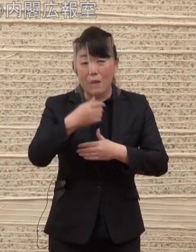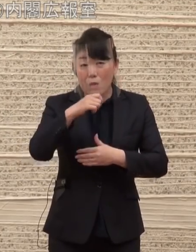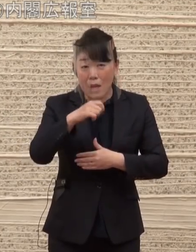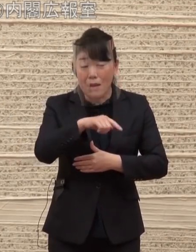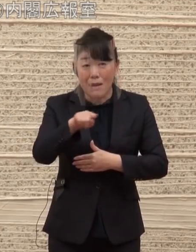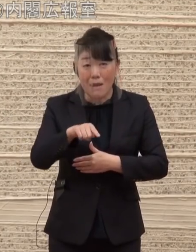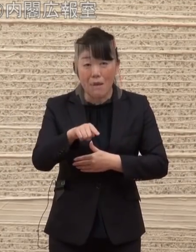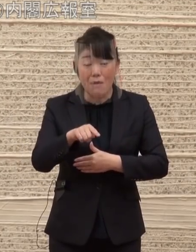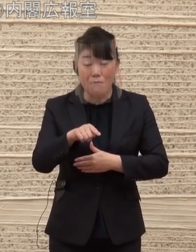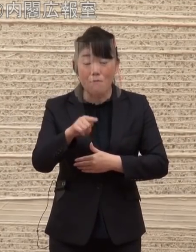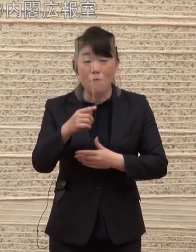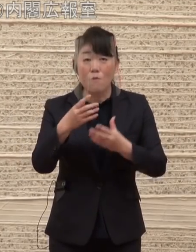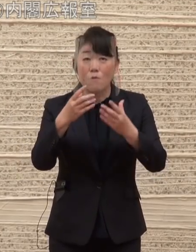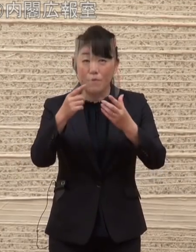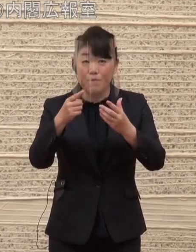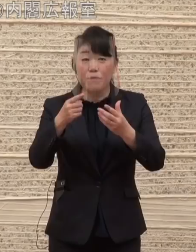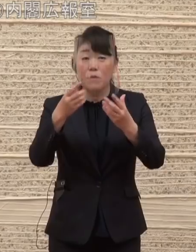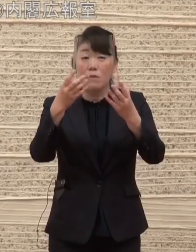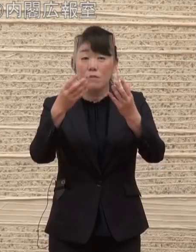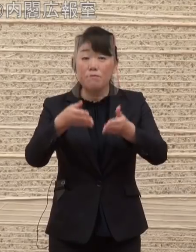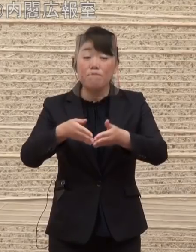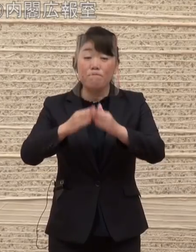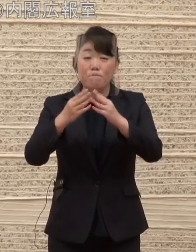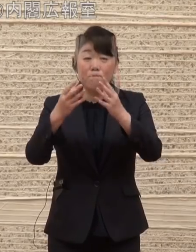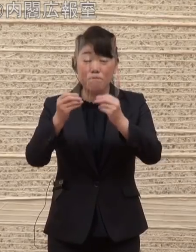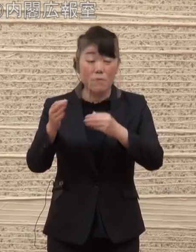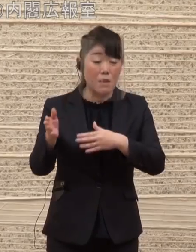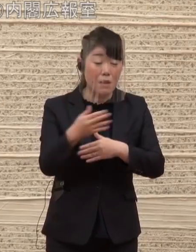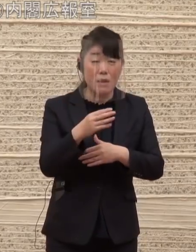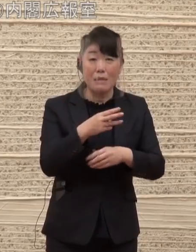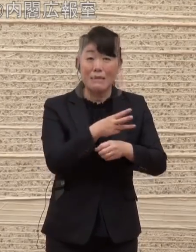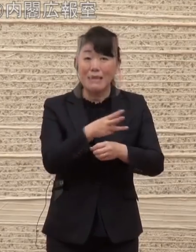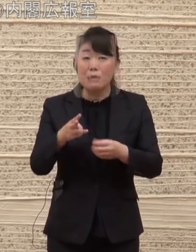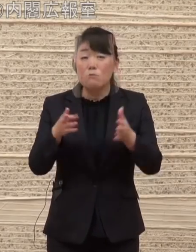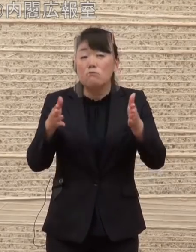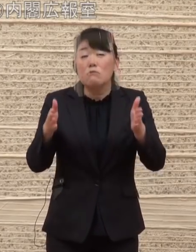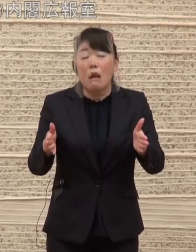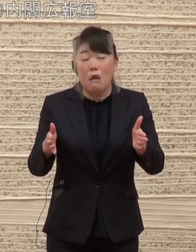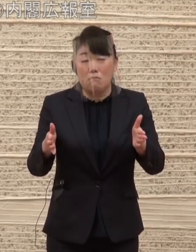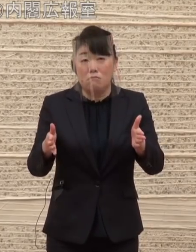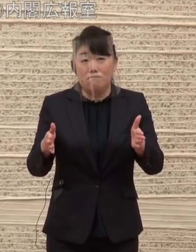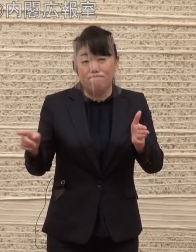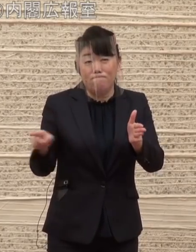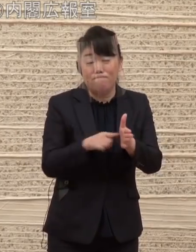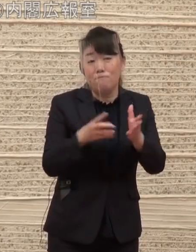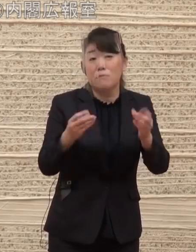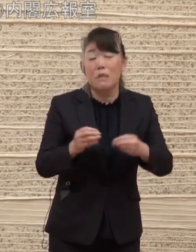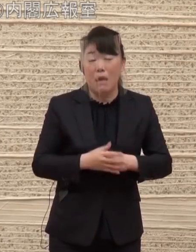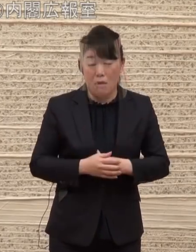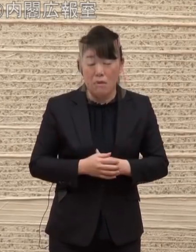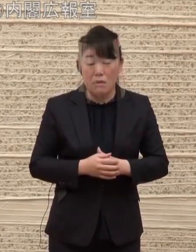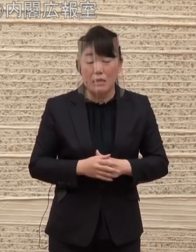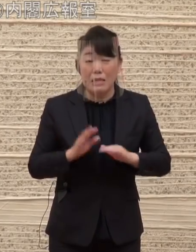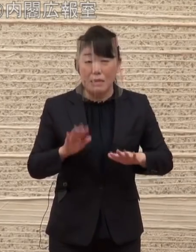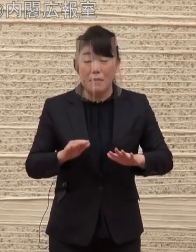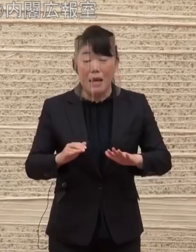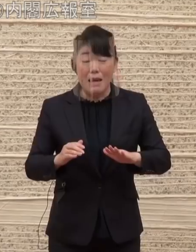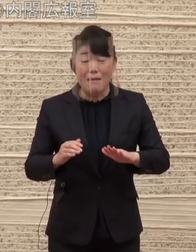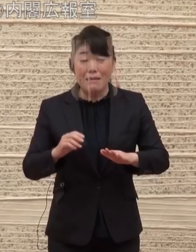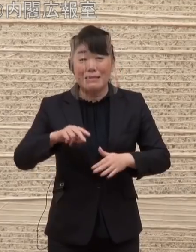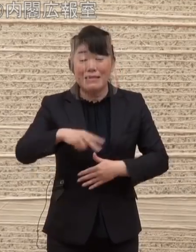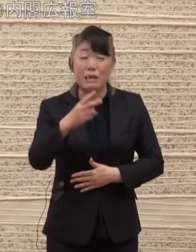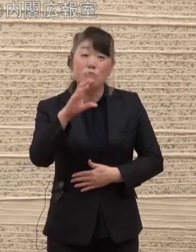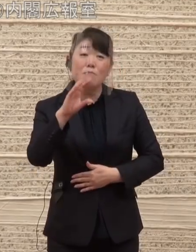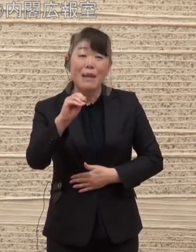あまりが経過を致しましたがこのカーン今おっしゃった最大200万円のを持続かはぁ